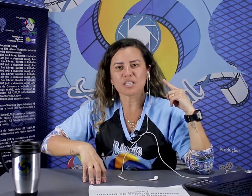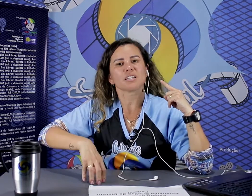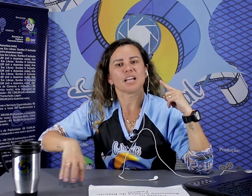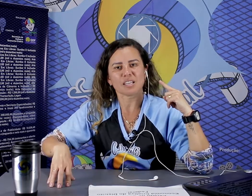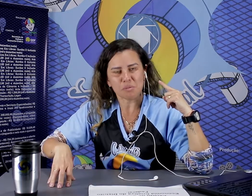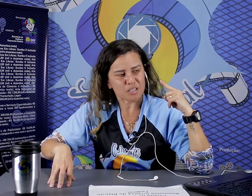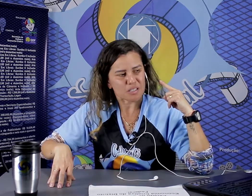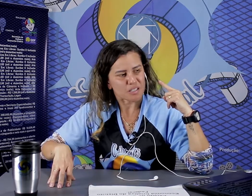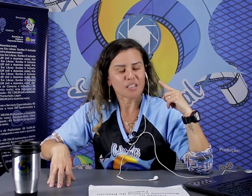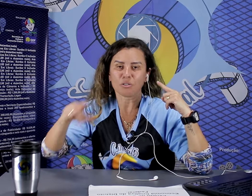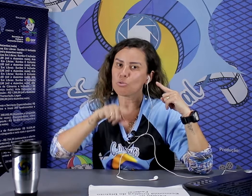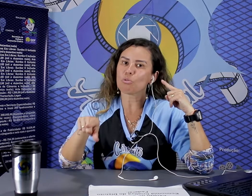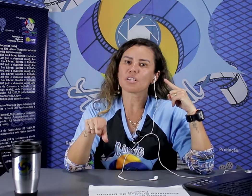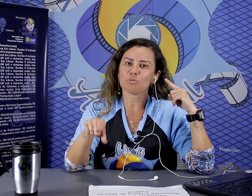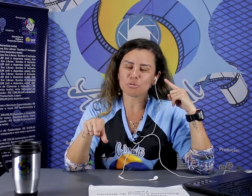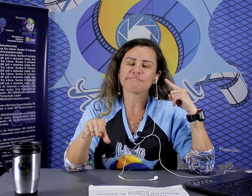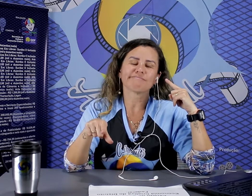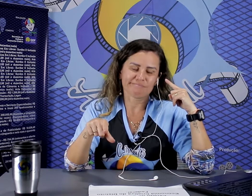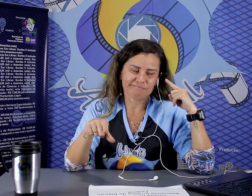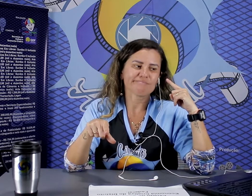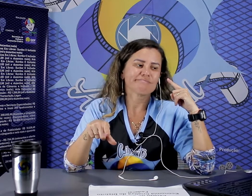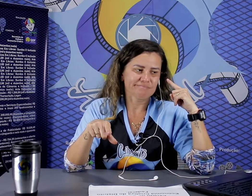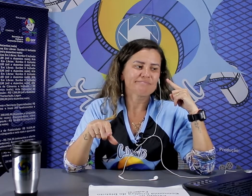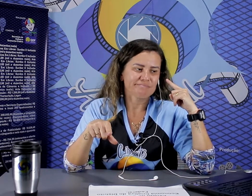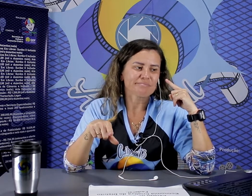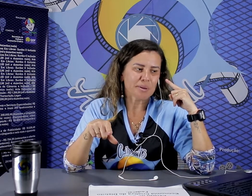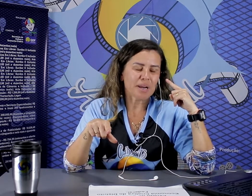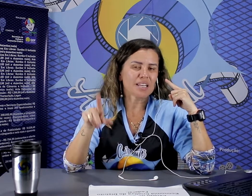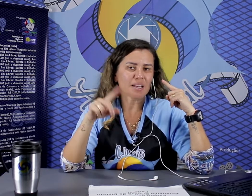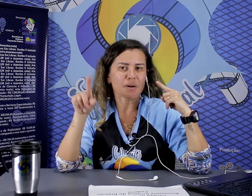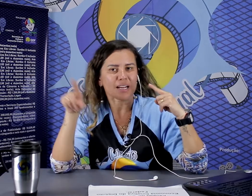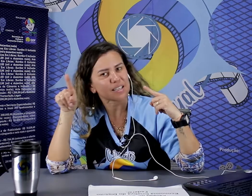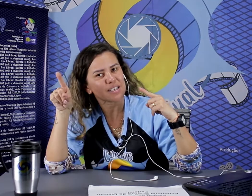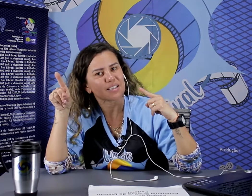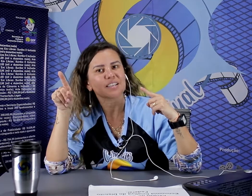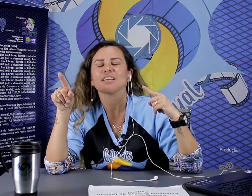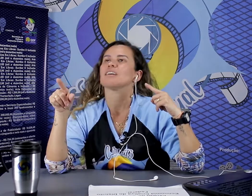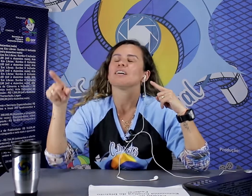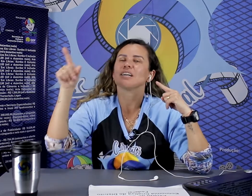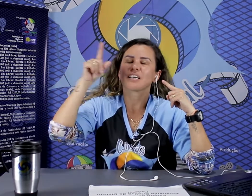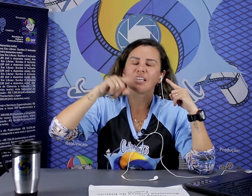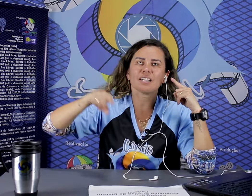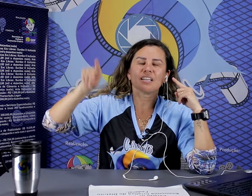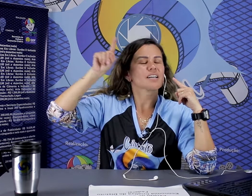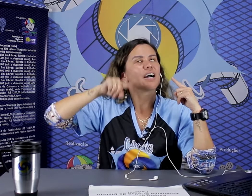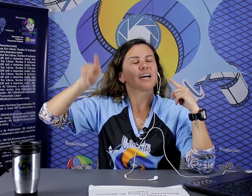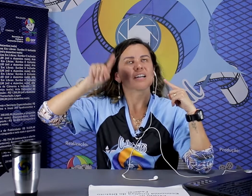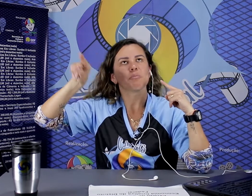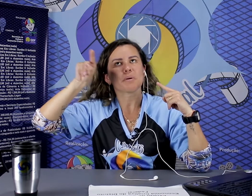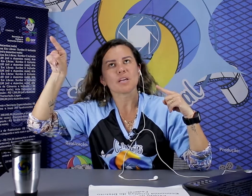na Libras, no conteúdo, para ele lembrar que aquele cara lá, o